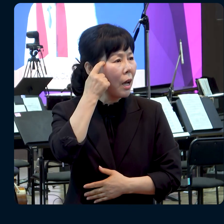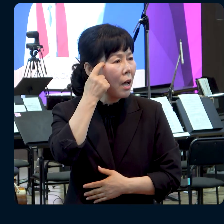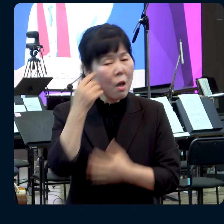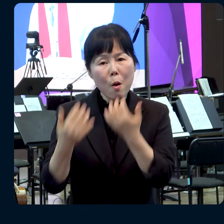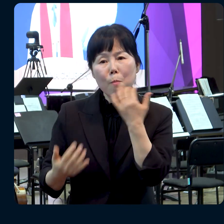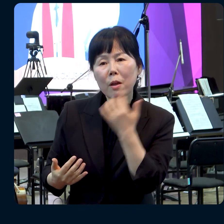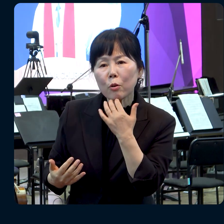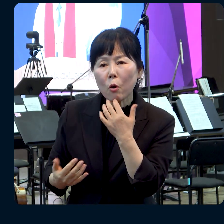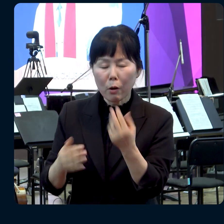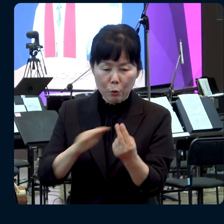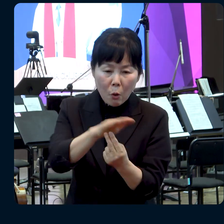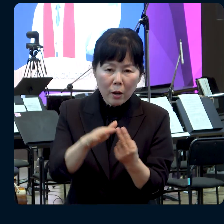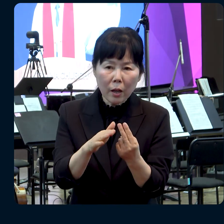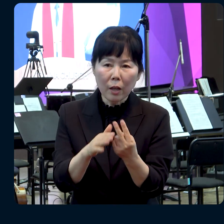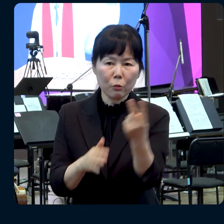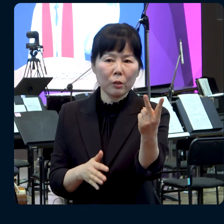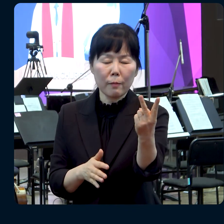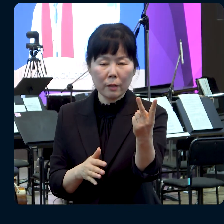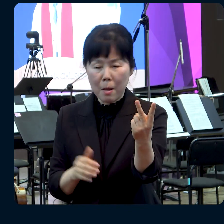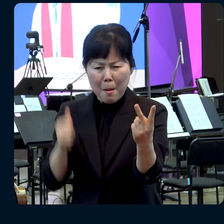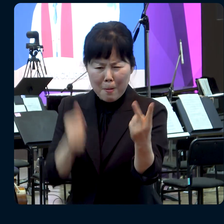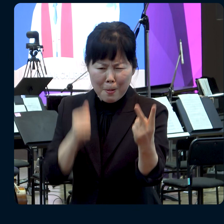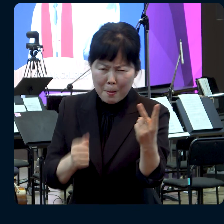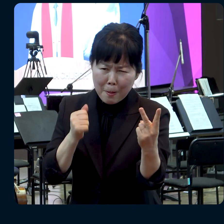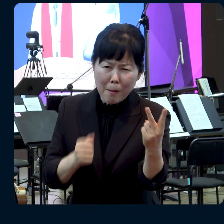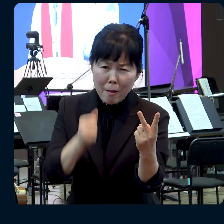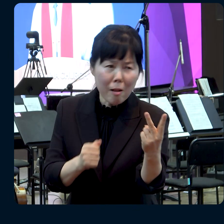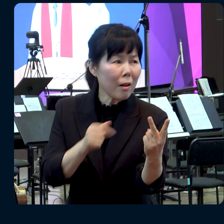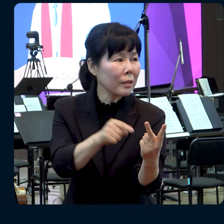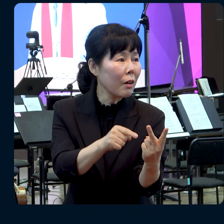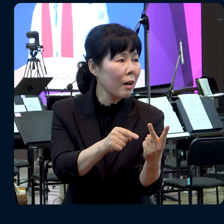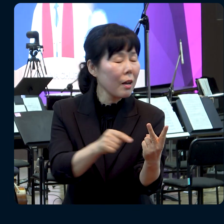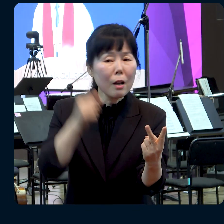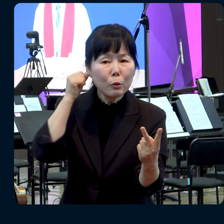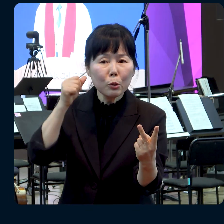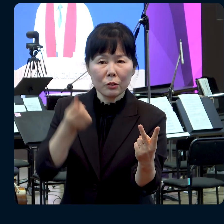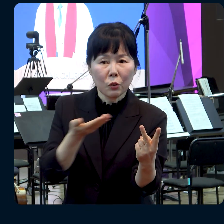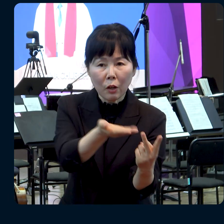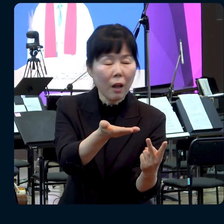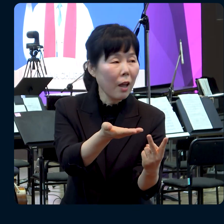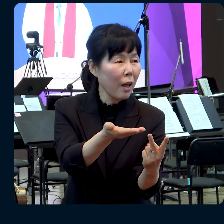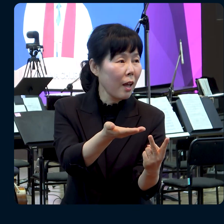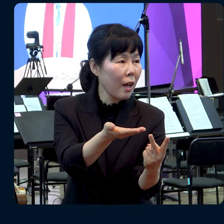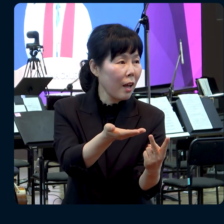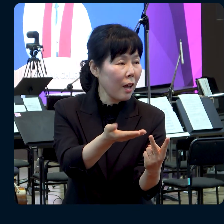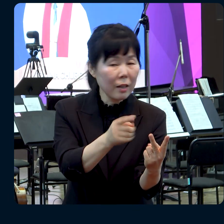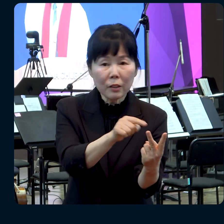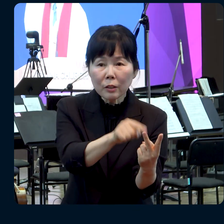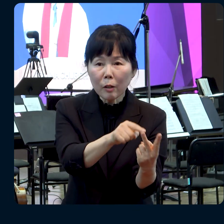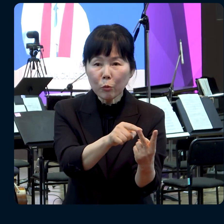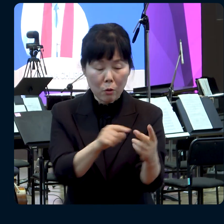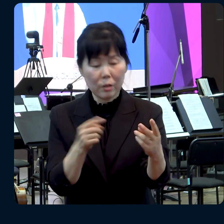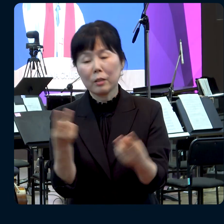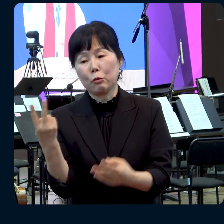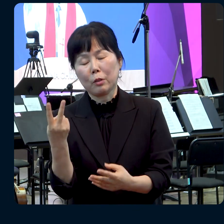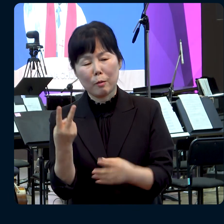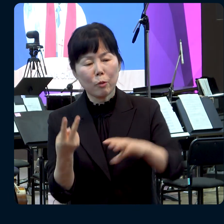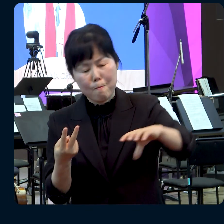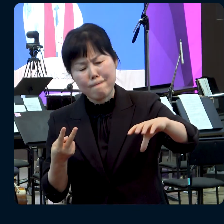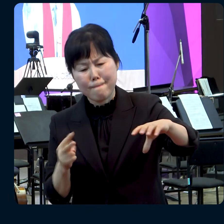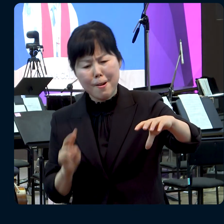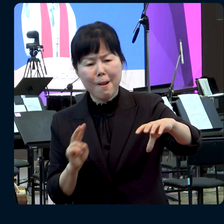요한에게 달려갔습니다. 마리아로부터 이 소식을 들은 베드로와 요한은요, 그 소식을 듣자마자 무덤을 향해 달려가기